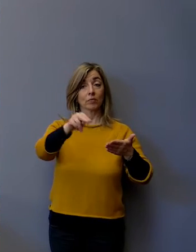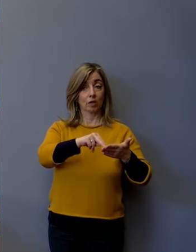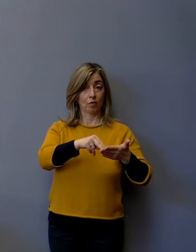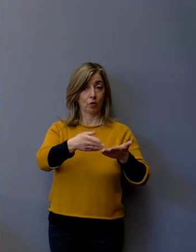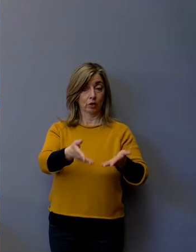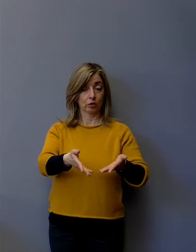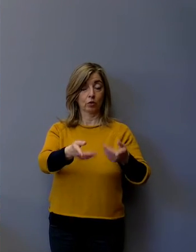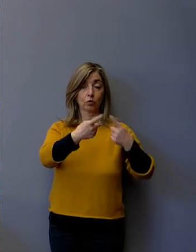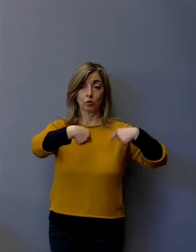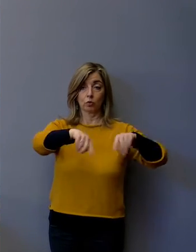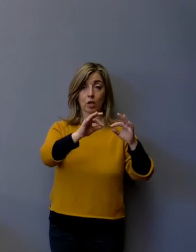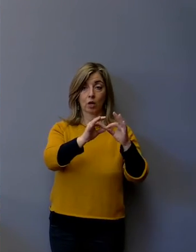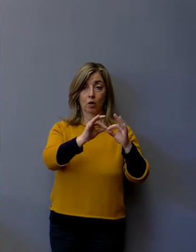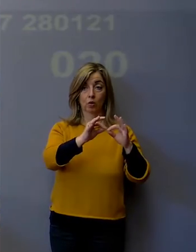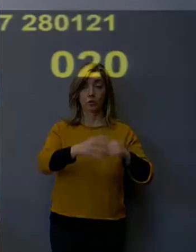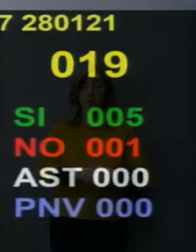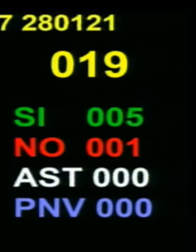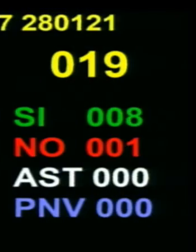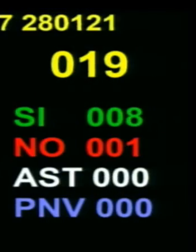si vota